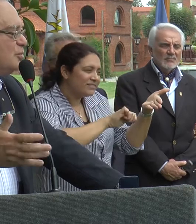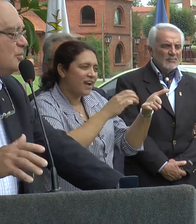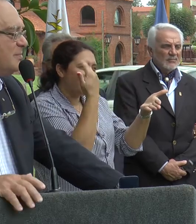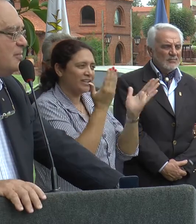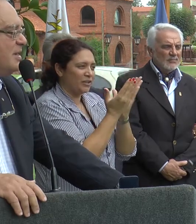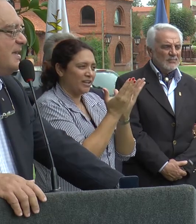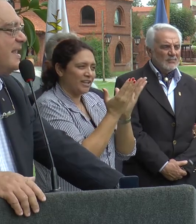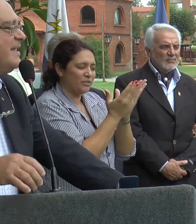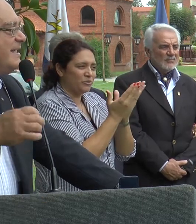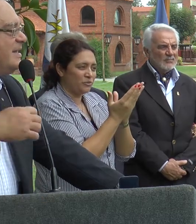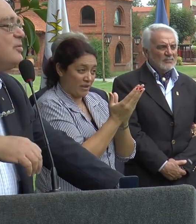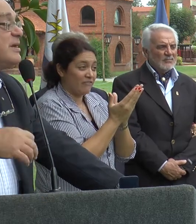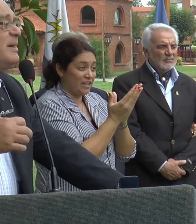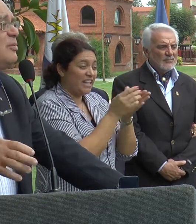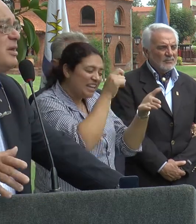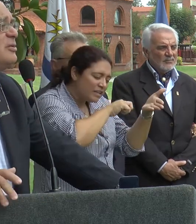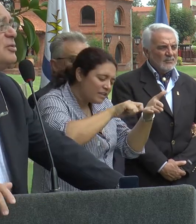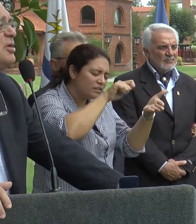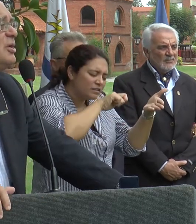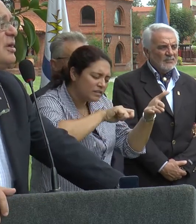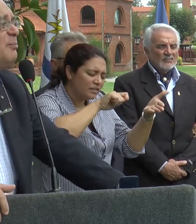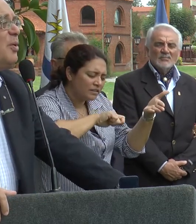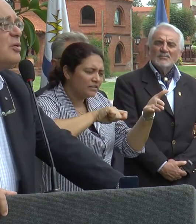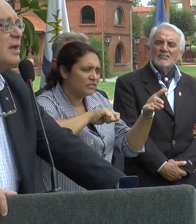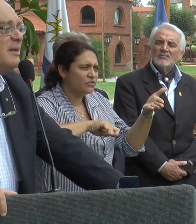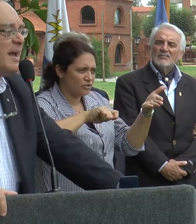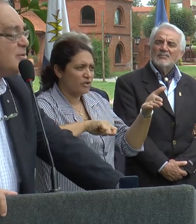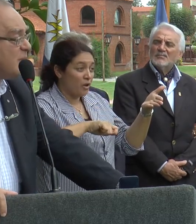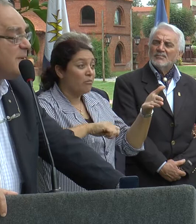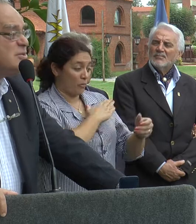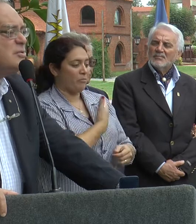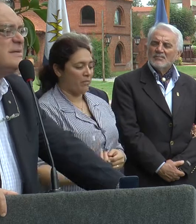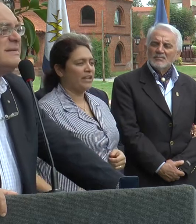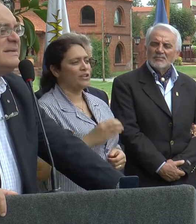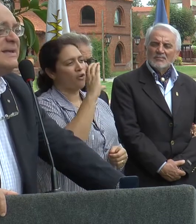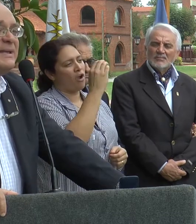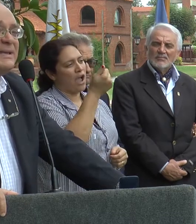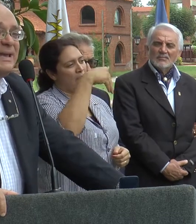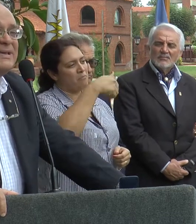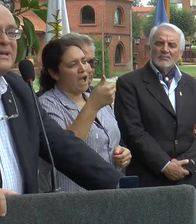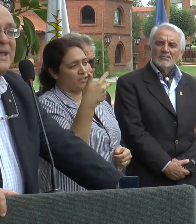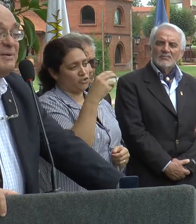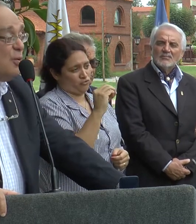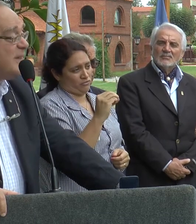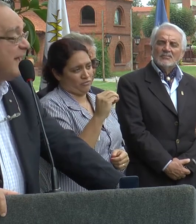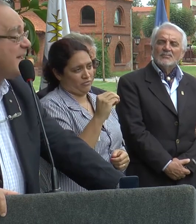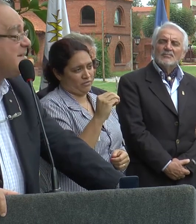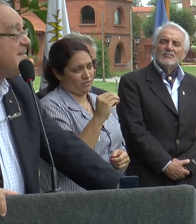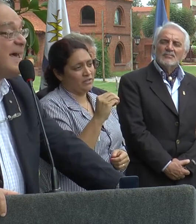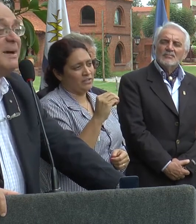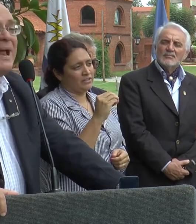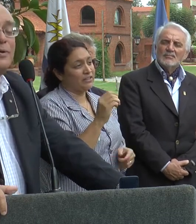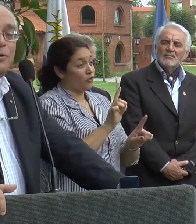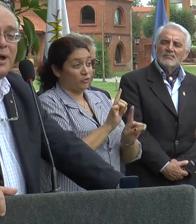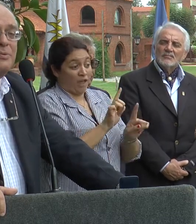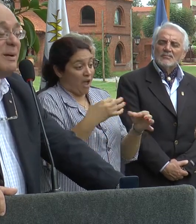con estructura manuscrita, y escritos a manuscritos por el maestro Camacho. Es decir, que no está